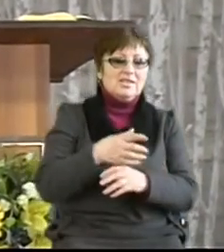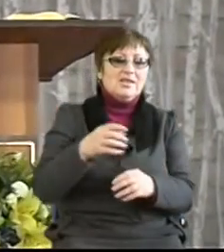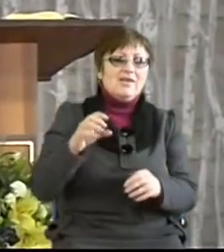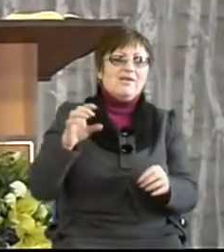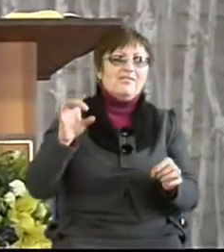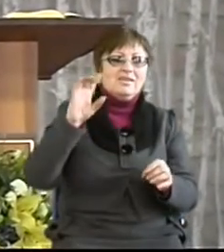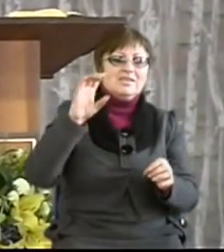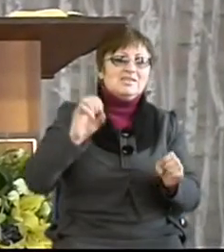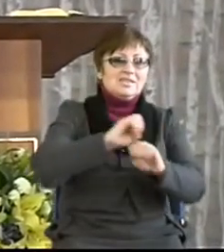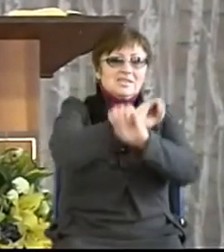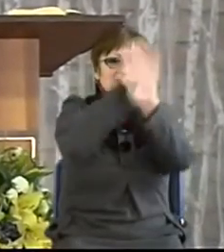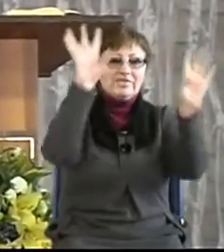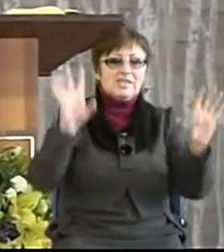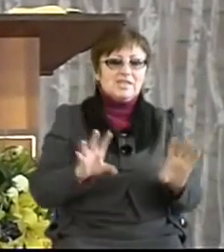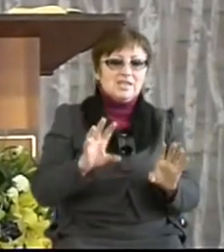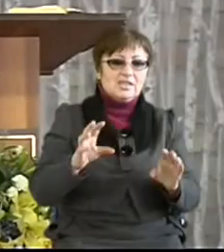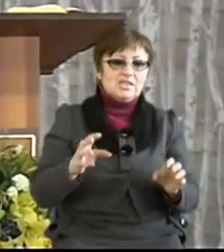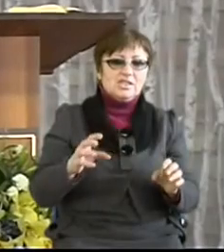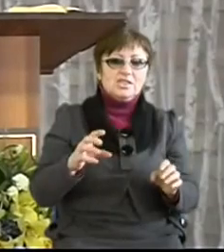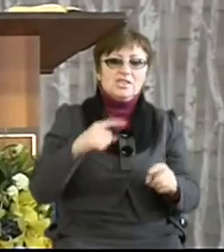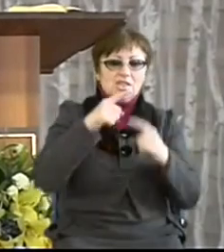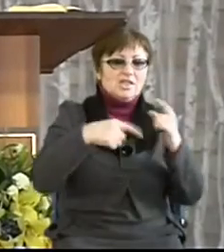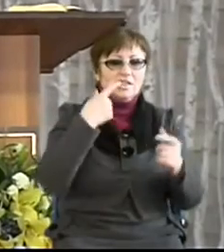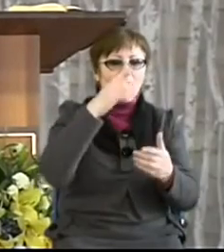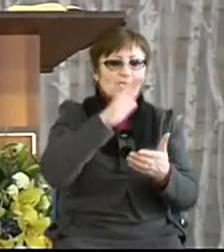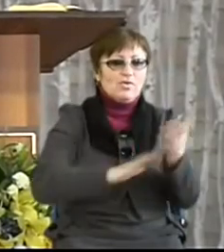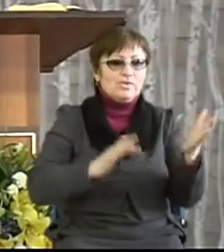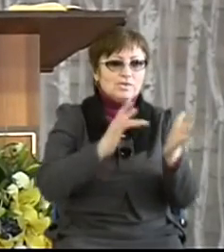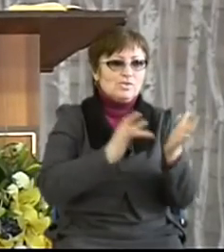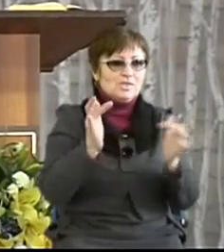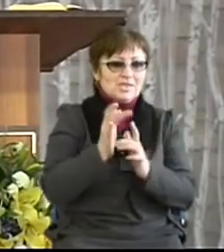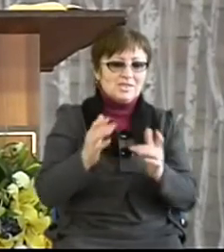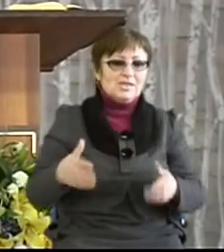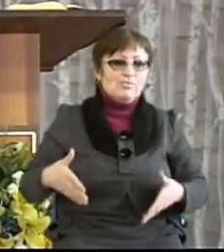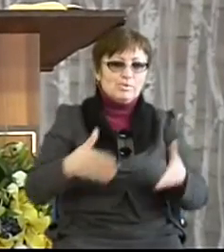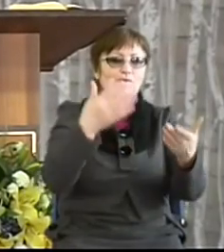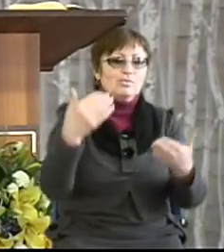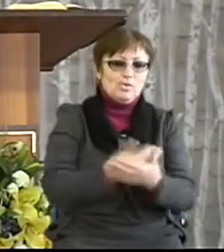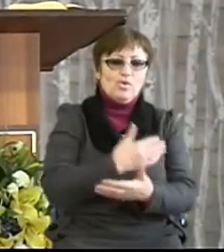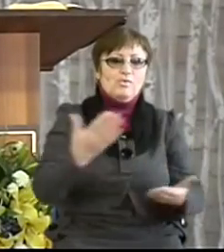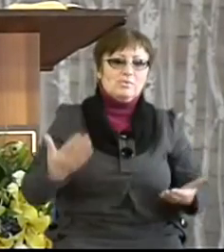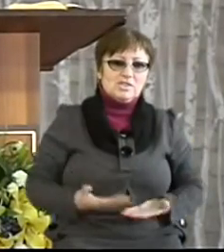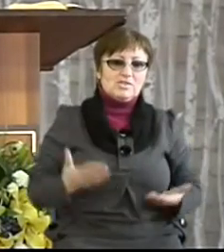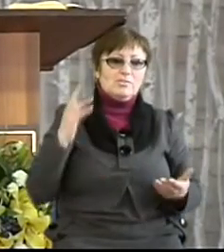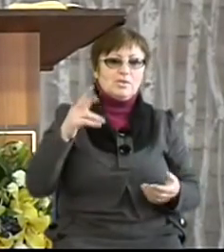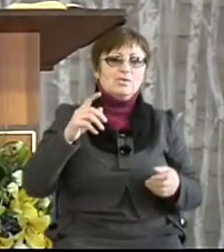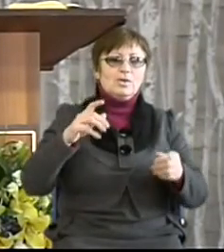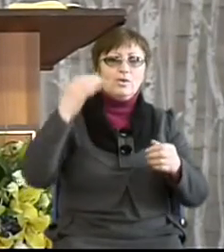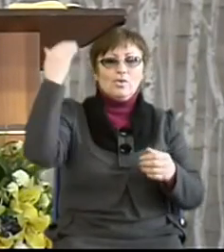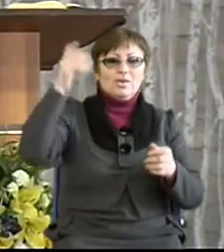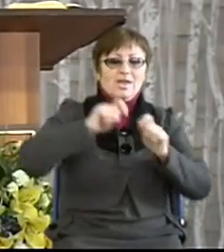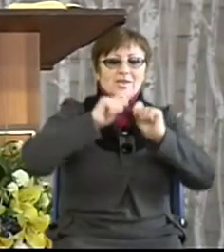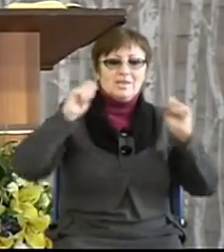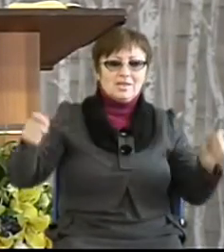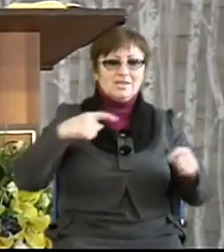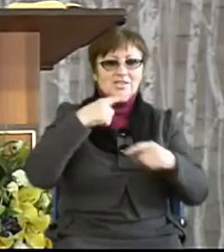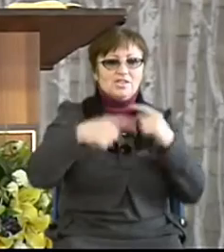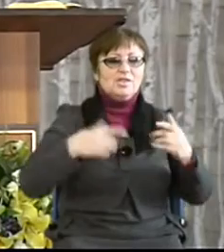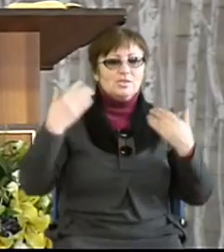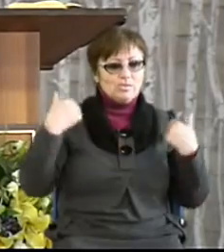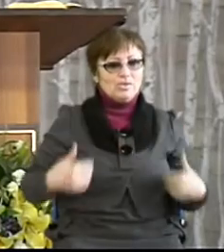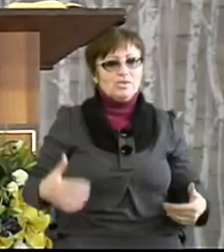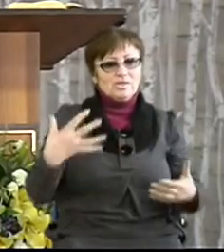крови Иисуса Христа путем новым и живым, который Он вновь открыл нам через завесу, то есть плоть свою, и имея